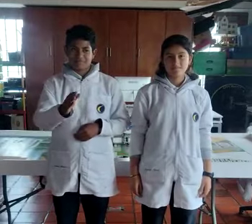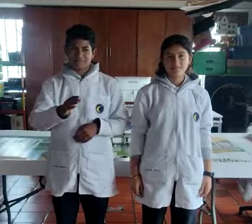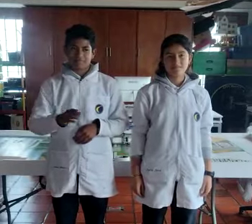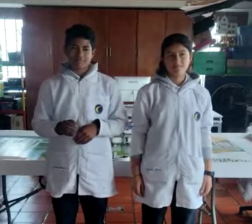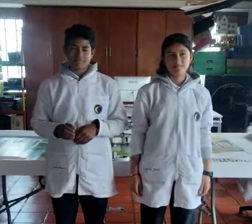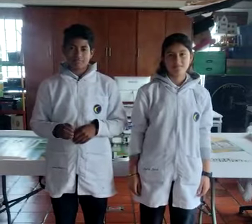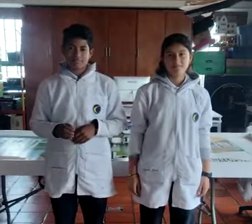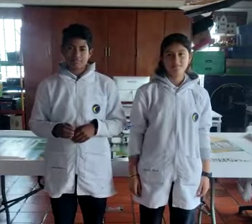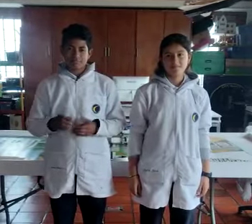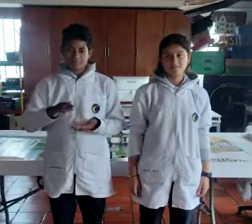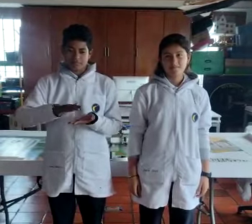Buñuelo.